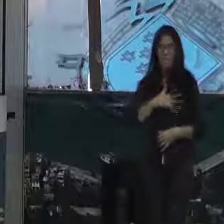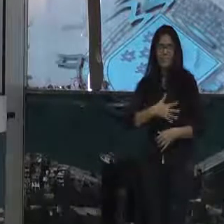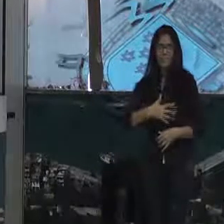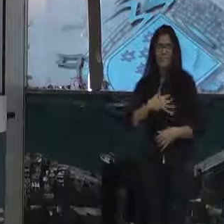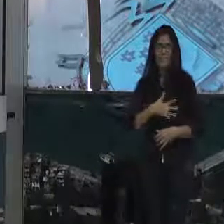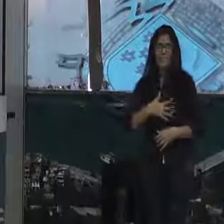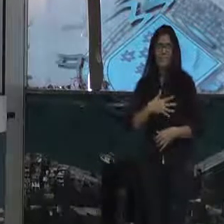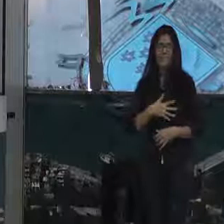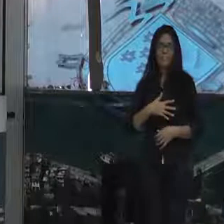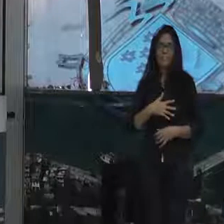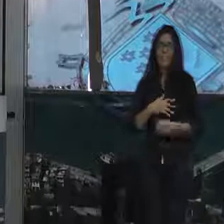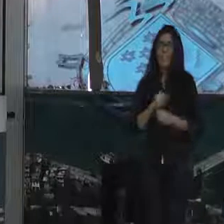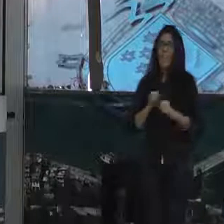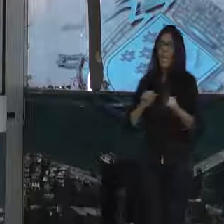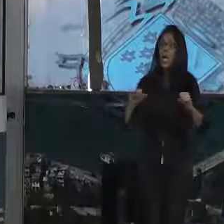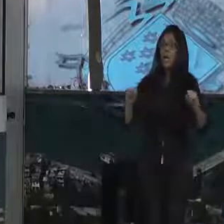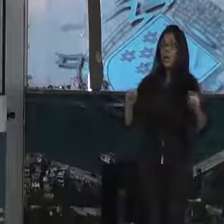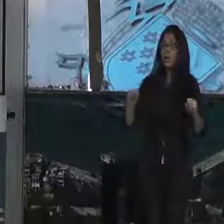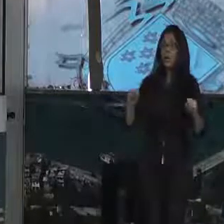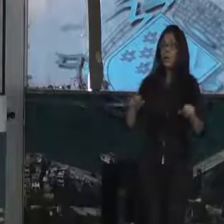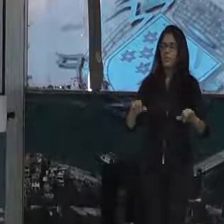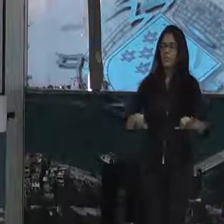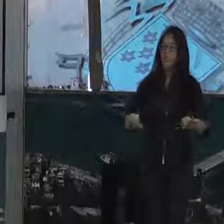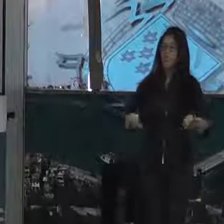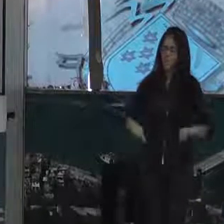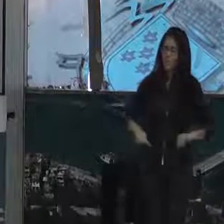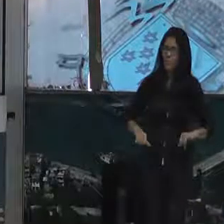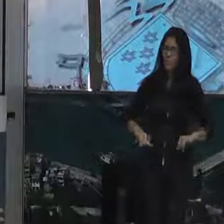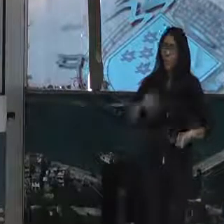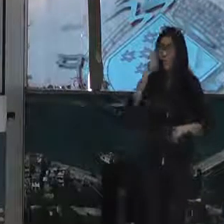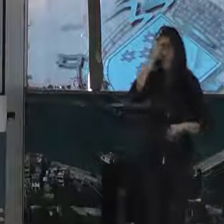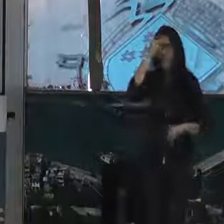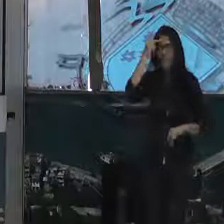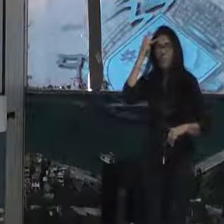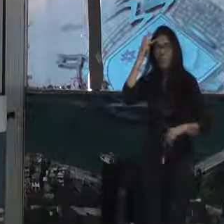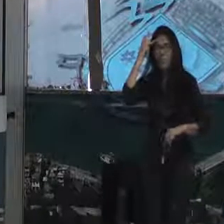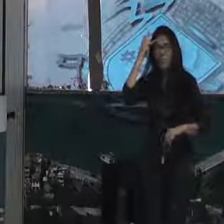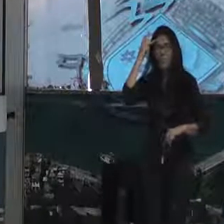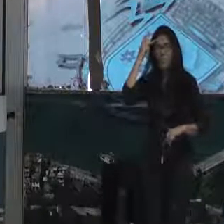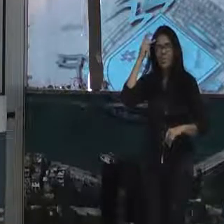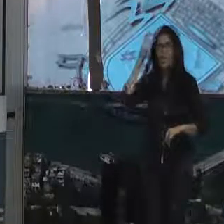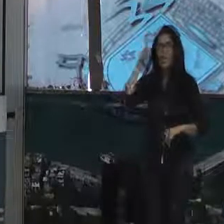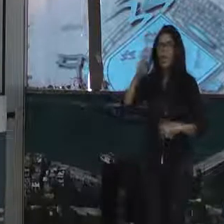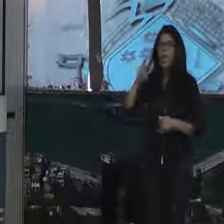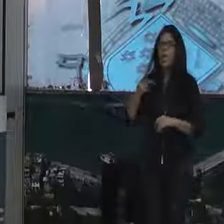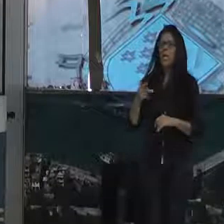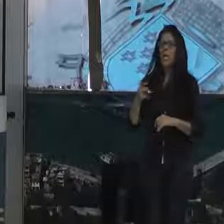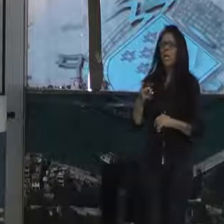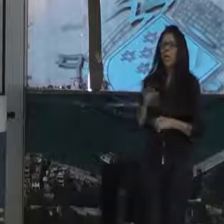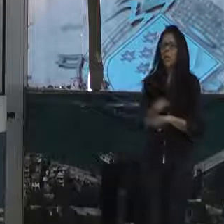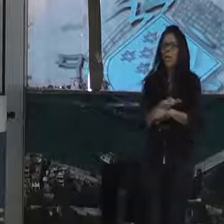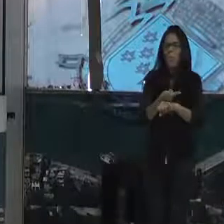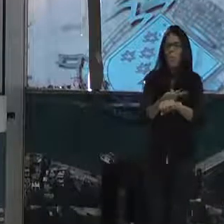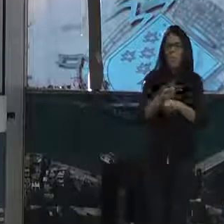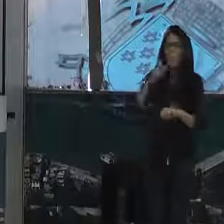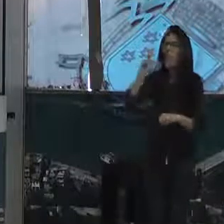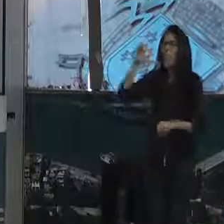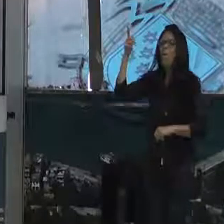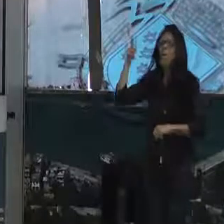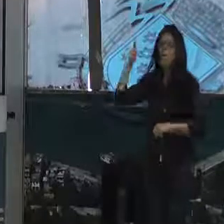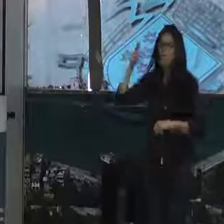Grande será o sofrimento dos que correm atrás de outros deuses. Não participarei dos seus sacrifícios de sangue, e os